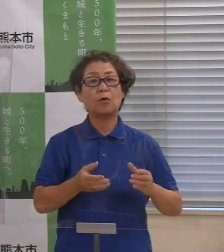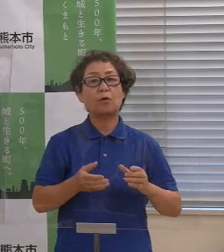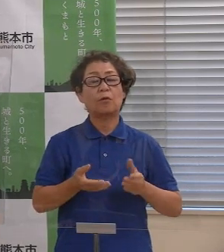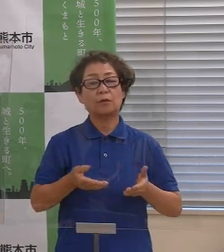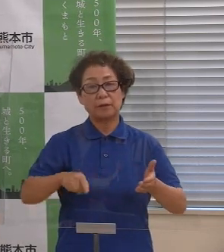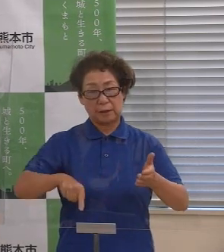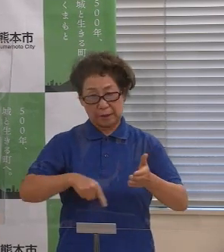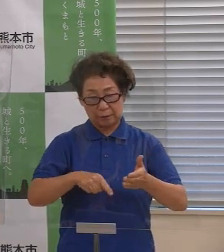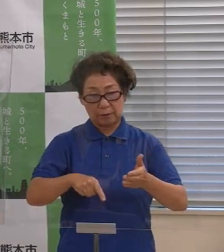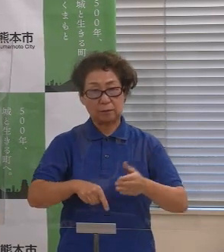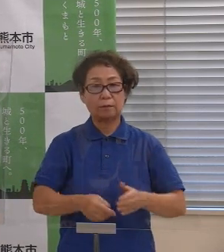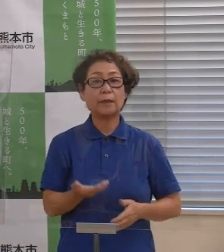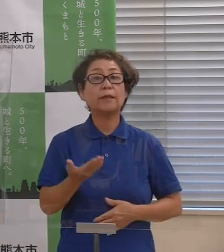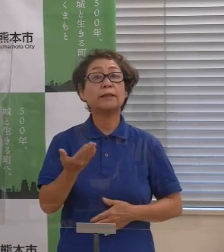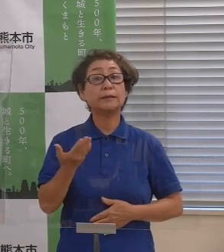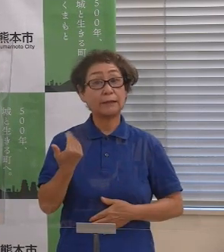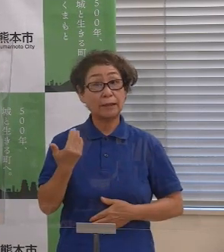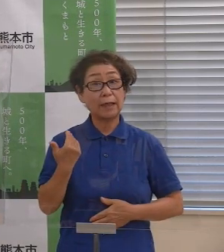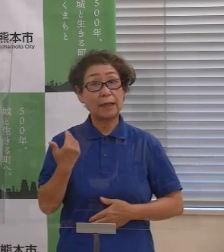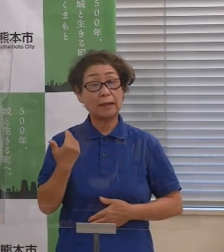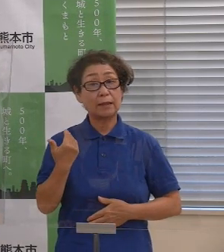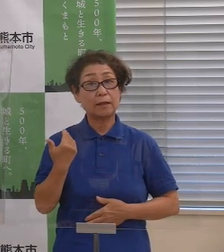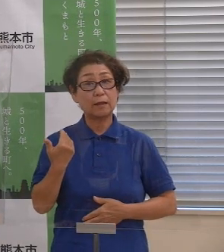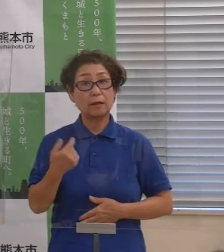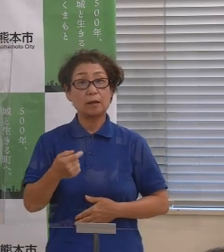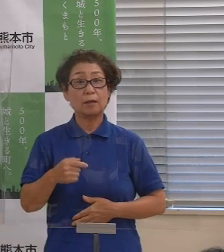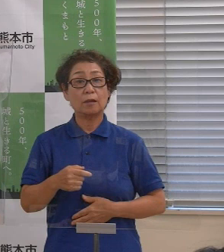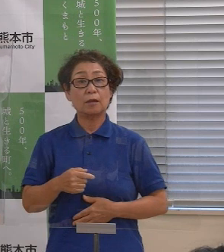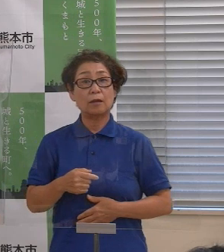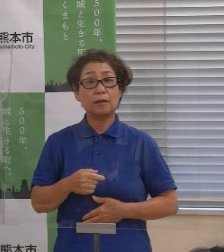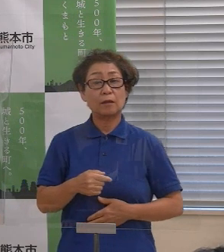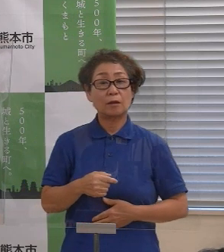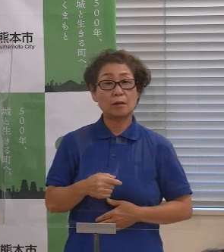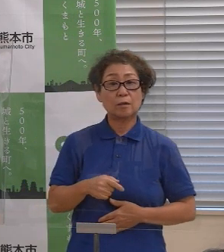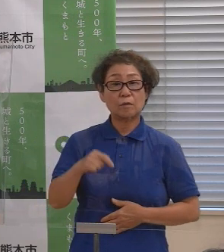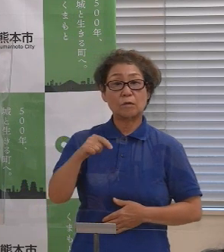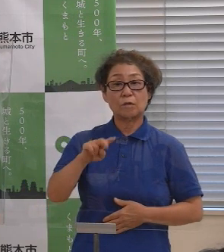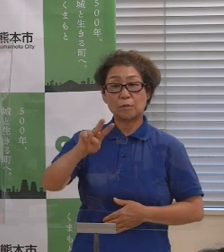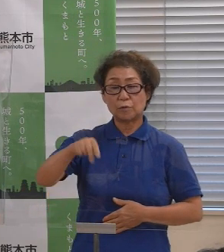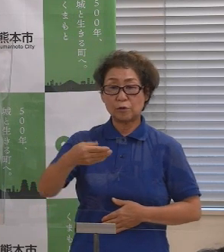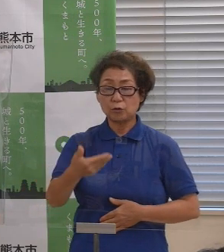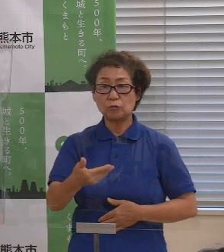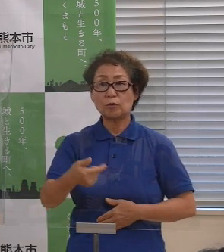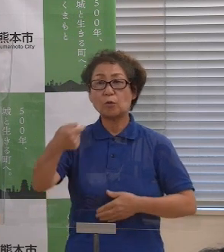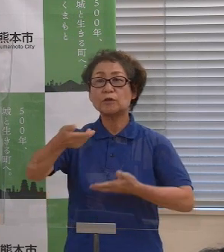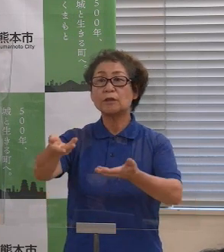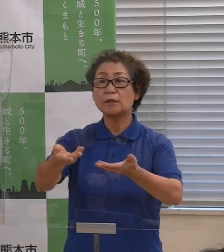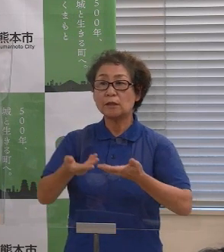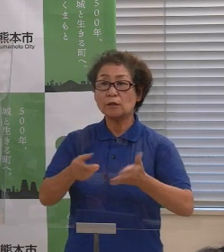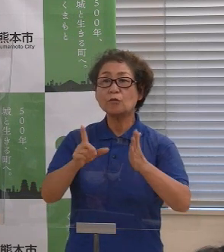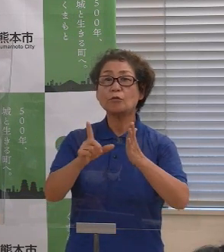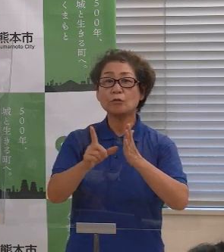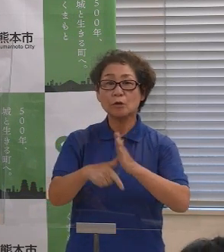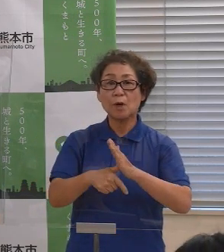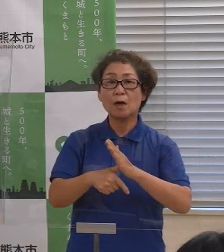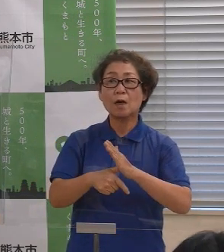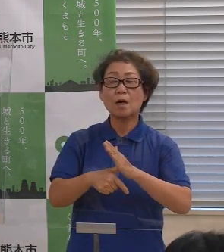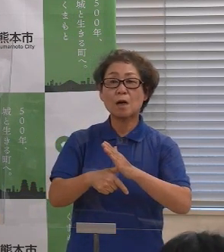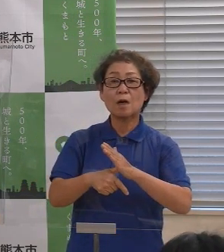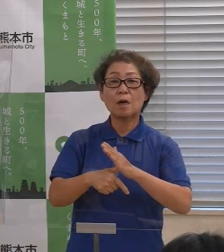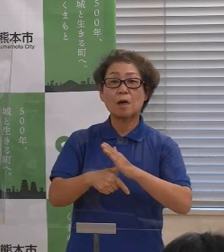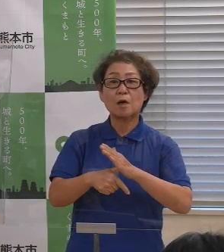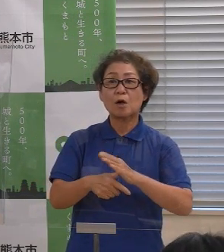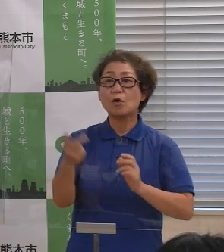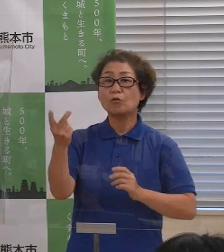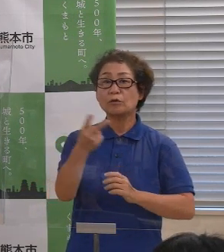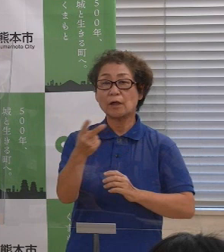ども、前回、こちらのレクで教えていただいた時点では、そちら の